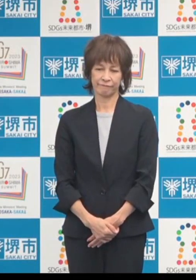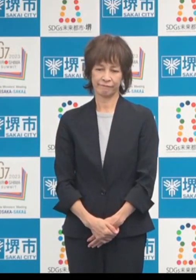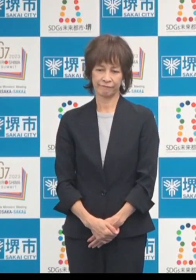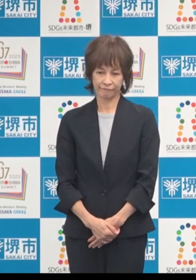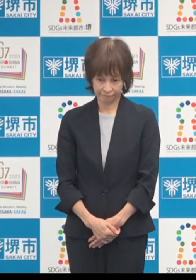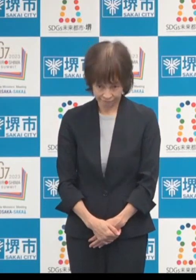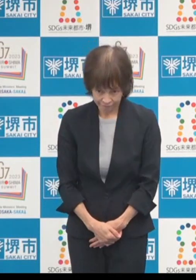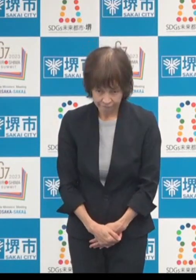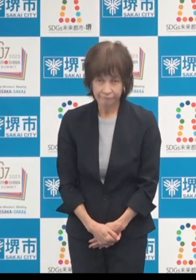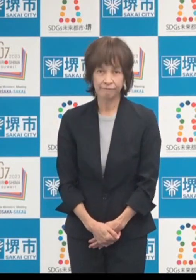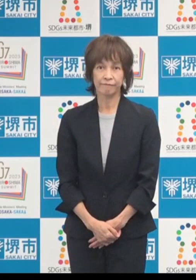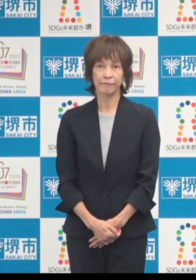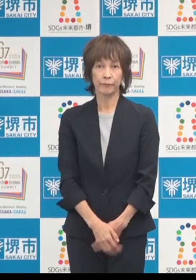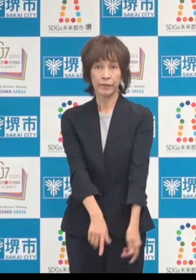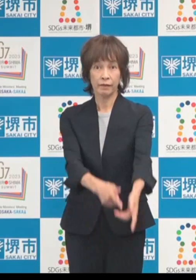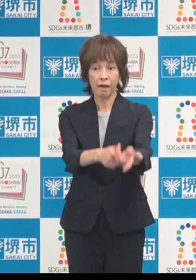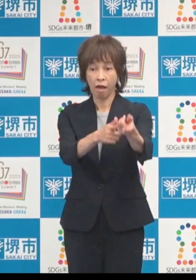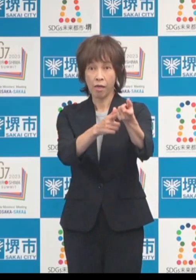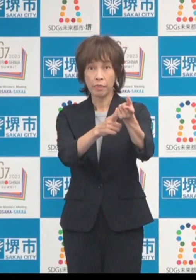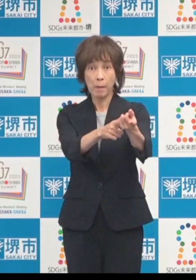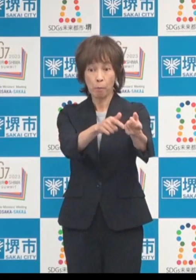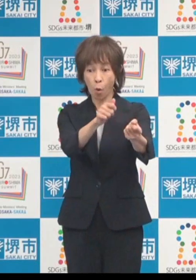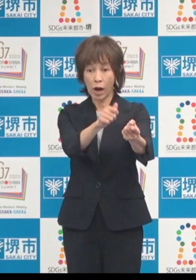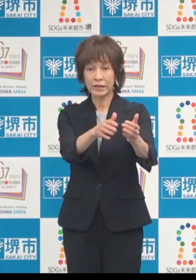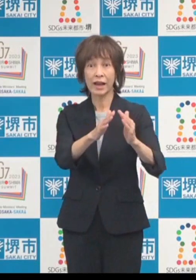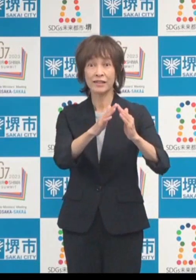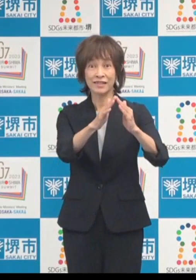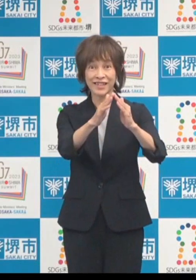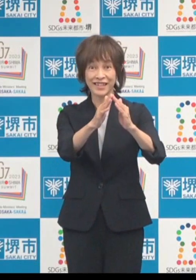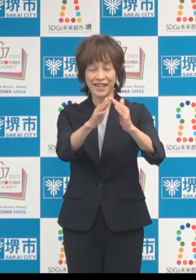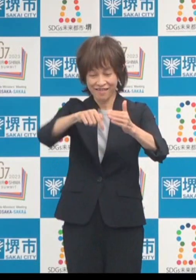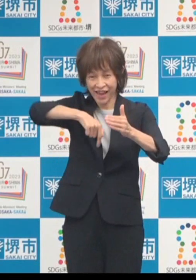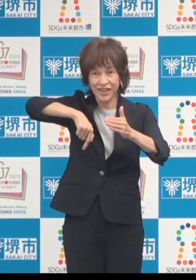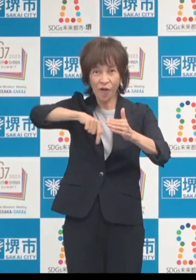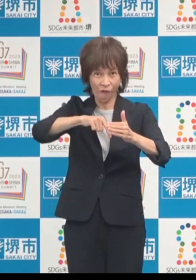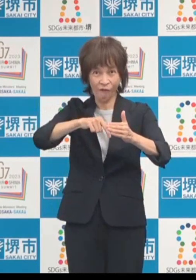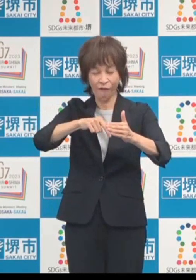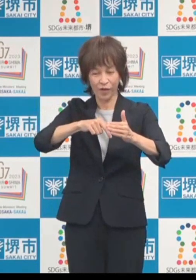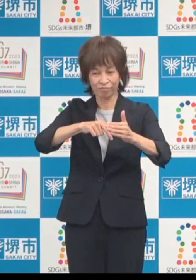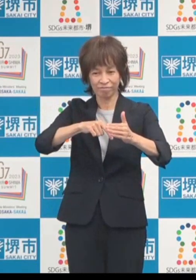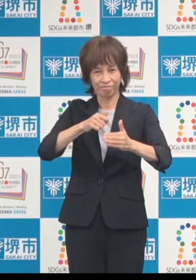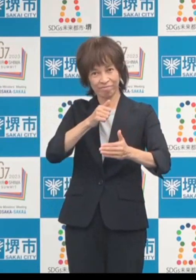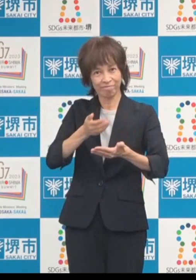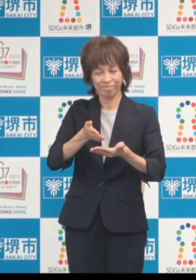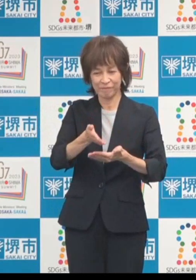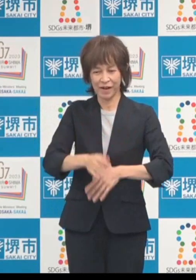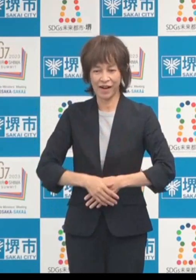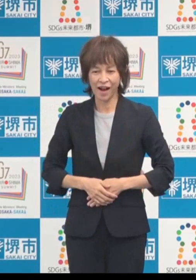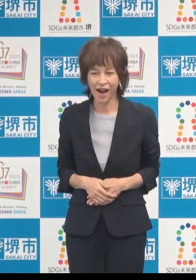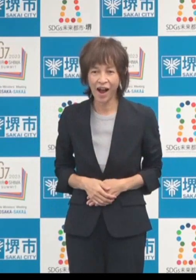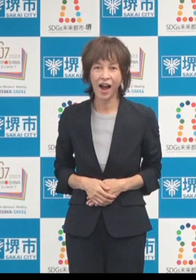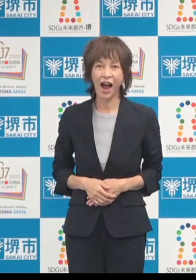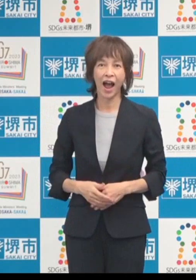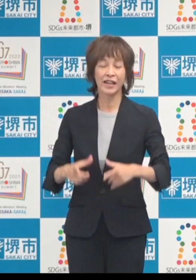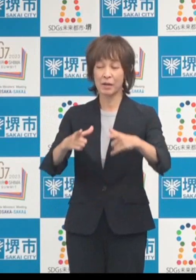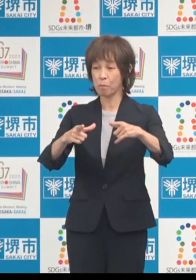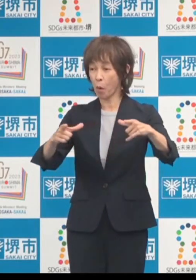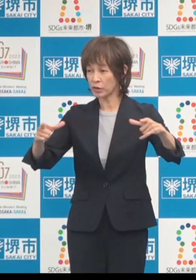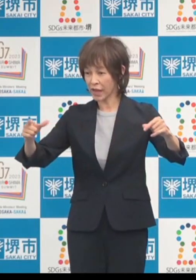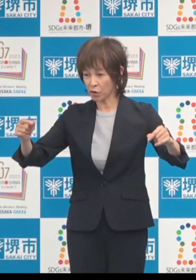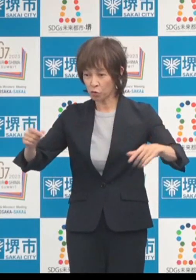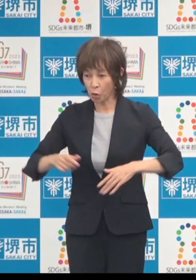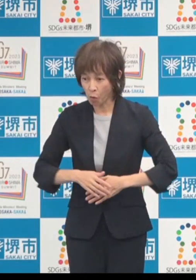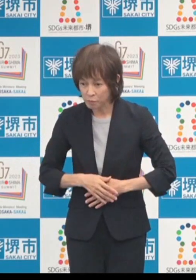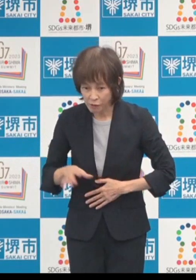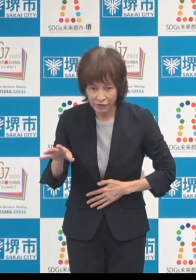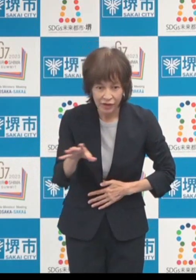この鉄砲鍛冶屋式を簡単にご説明させていただきたいと思いますが、日本全国を見渡しても唯